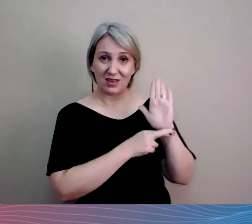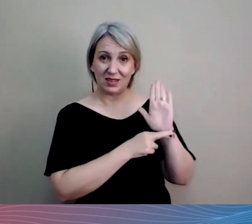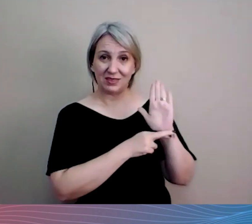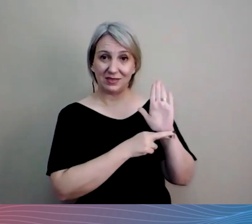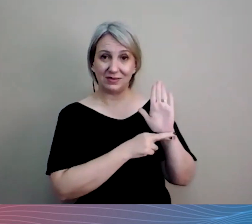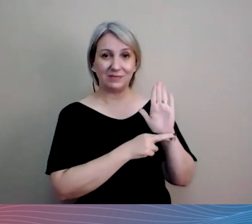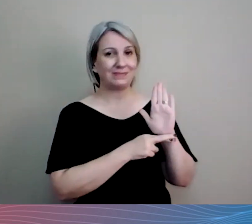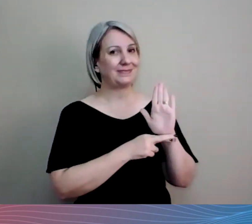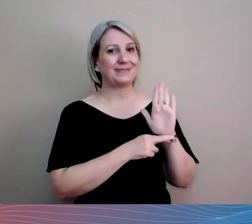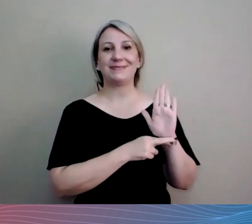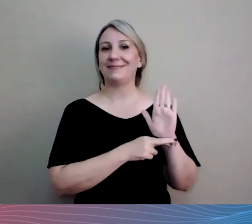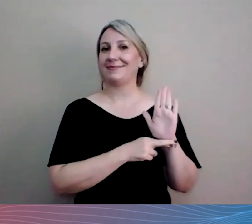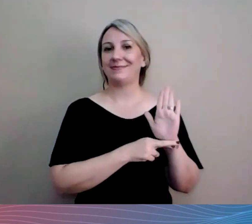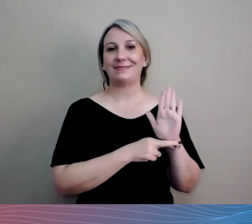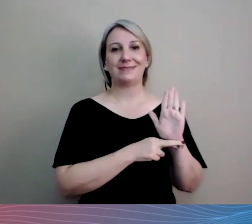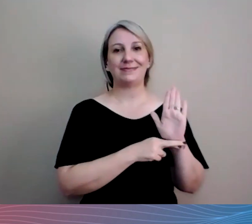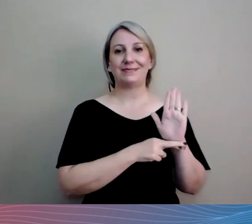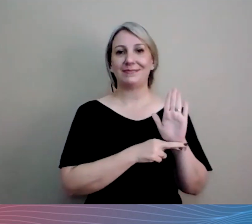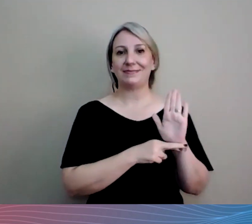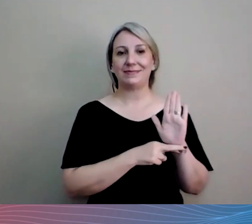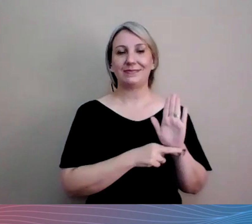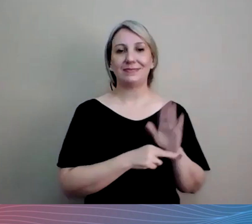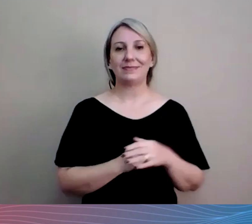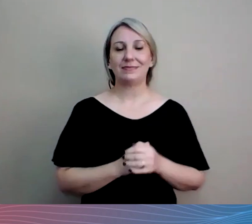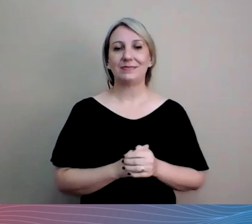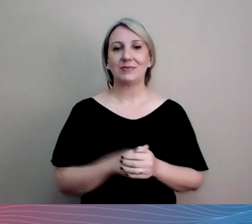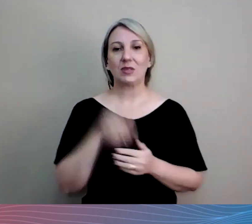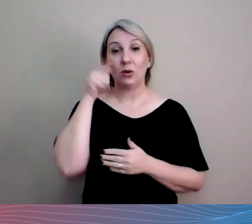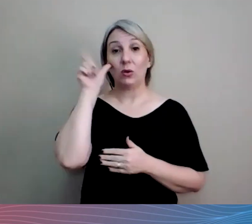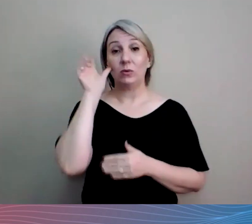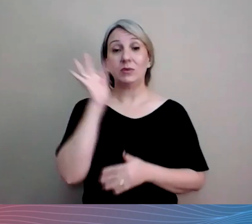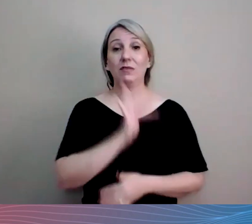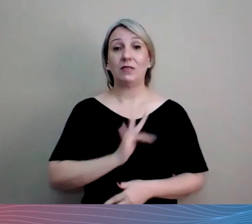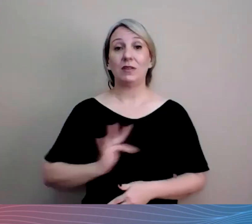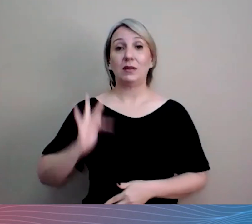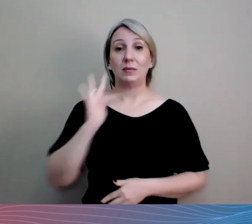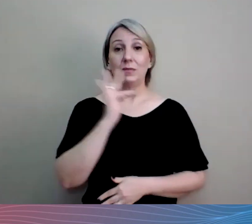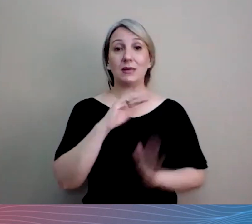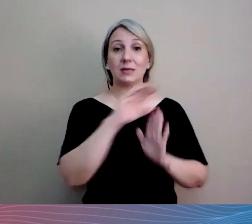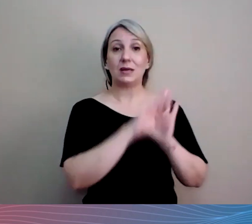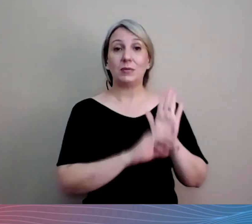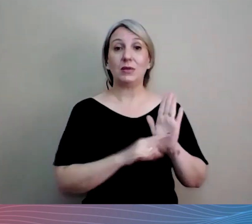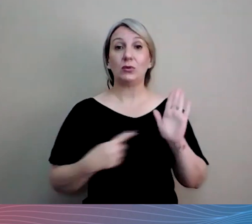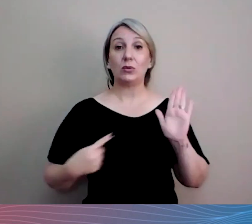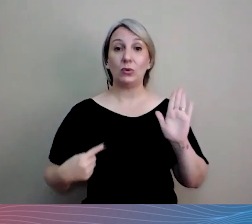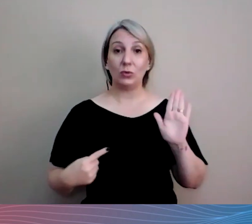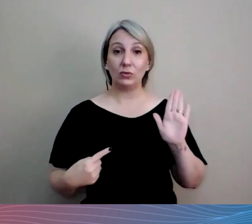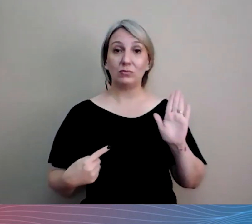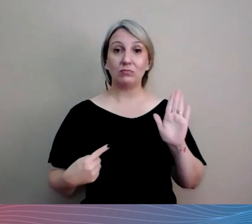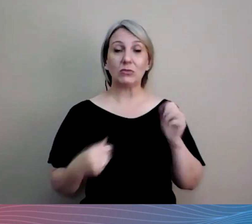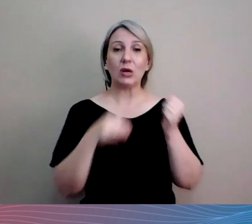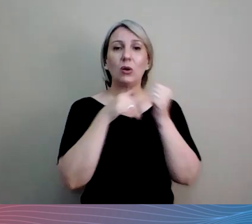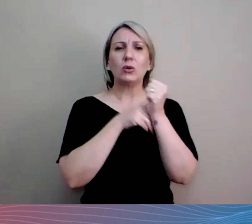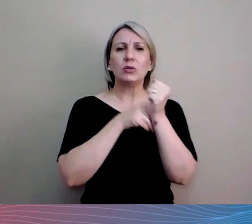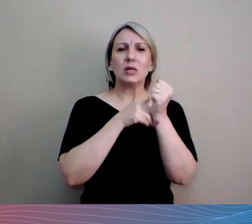Ontem, ao ler Filipenses capítulo 1, vocês veem que o segredo de tudo isso, irmãos, é